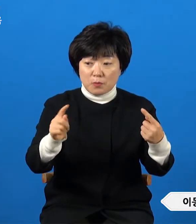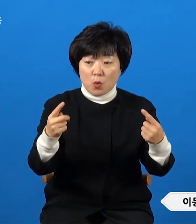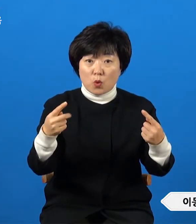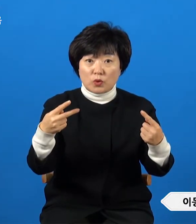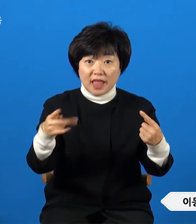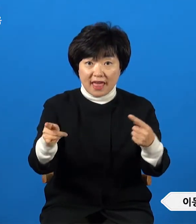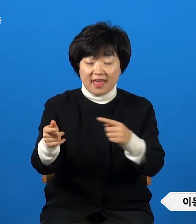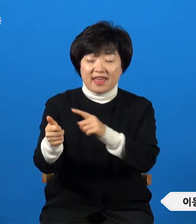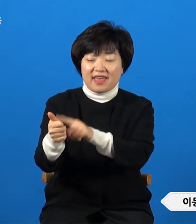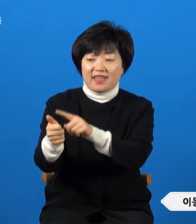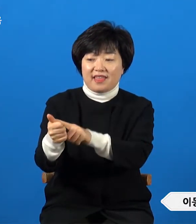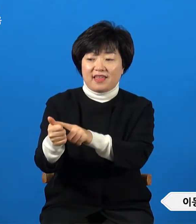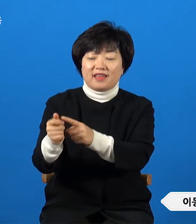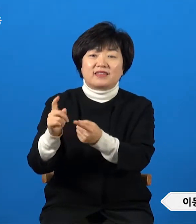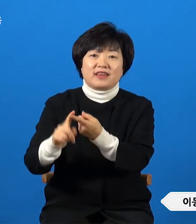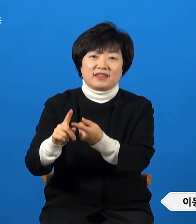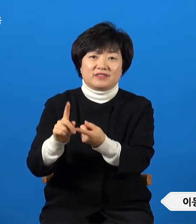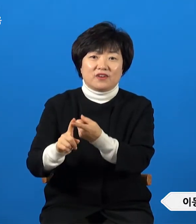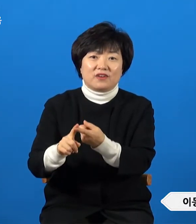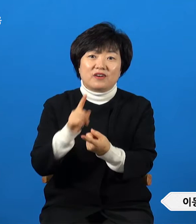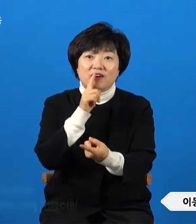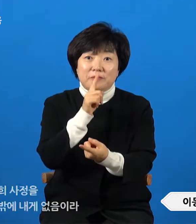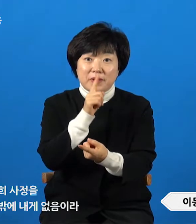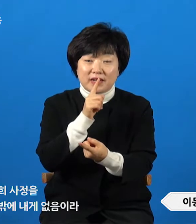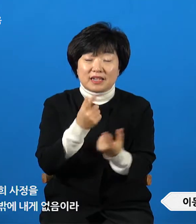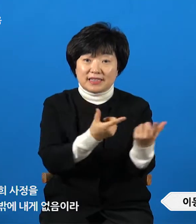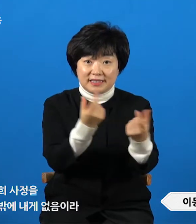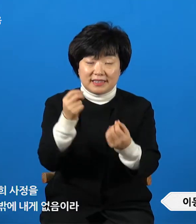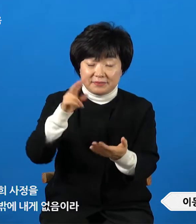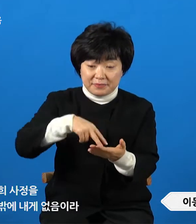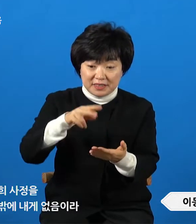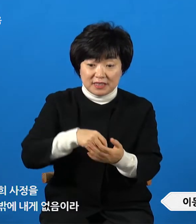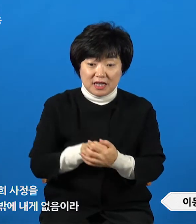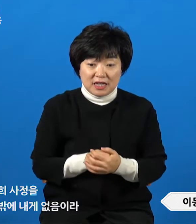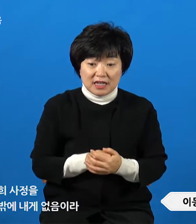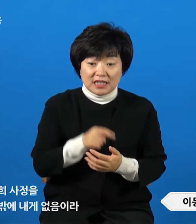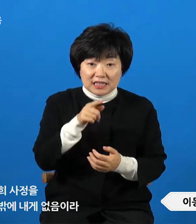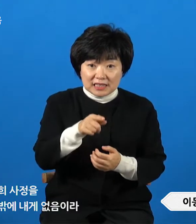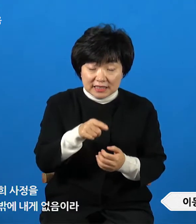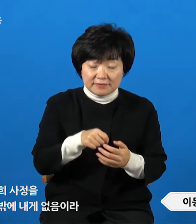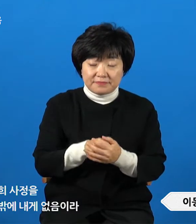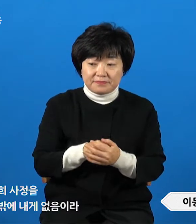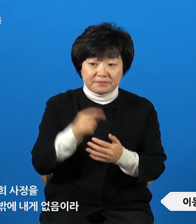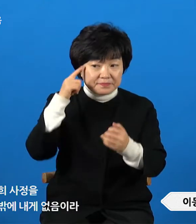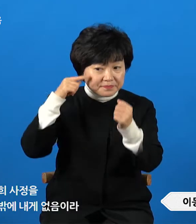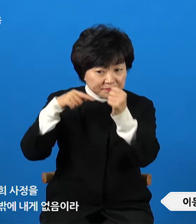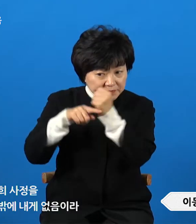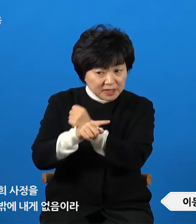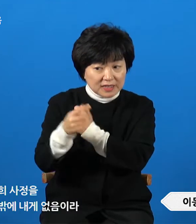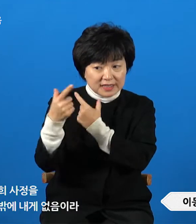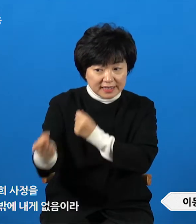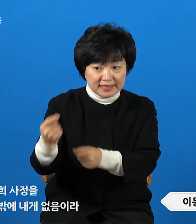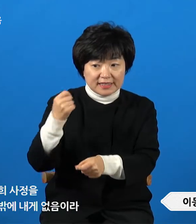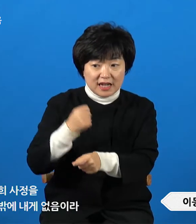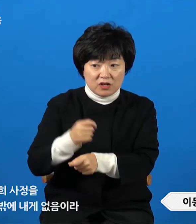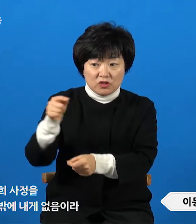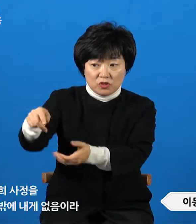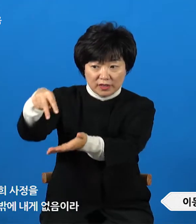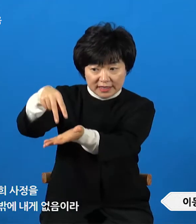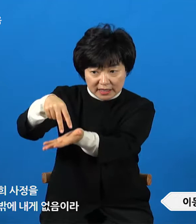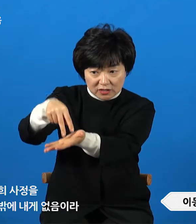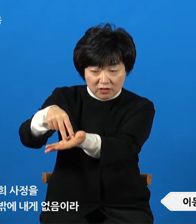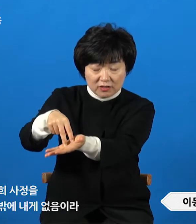이 대목을 다 함께 같이 읽겠습니다. 다 함께 시작. 이는 뜻을 같이 하여 너의 사정을